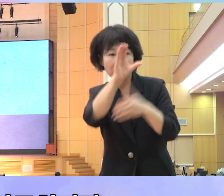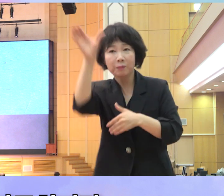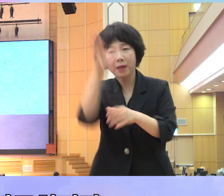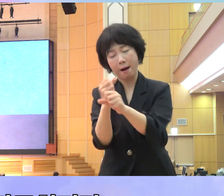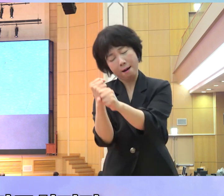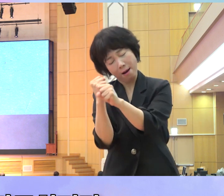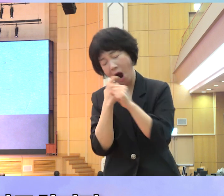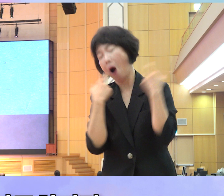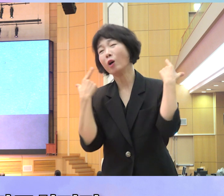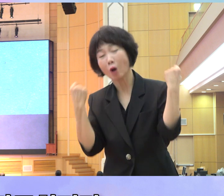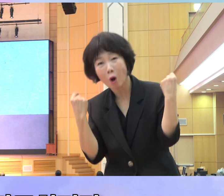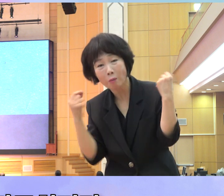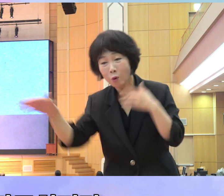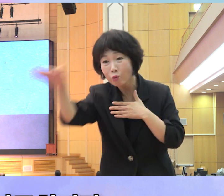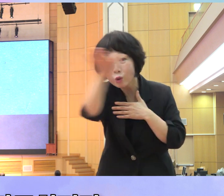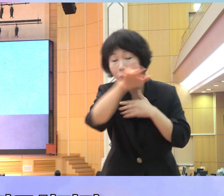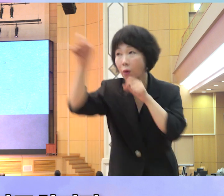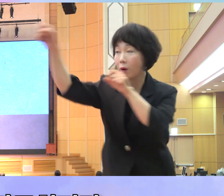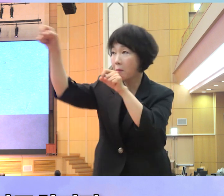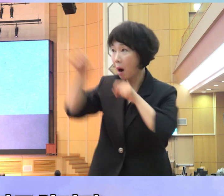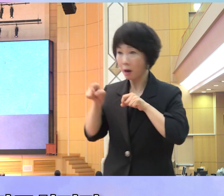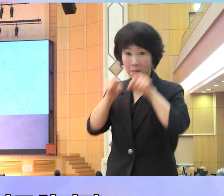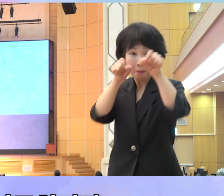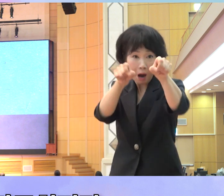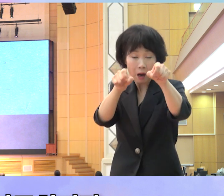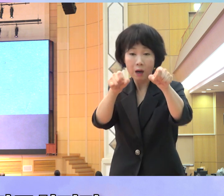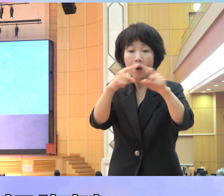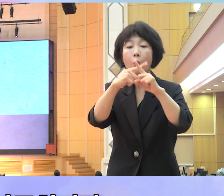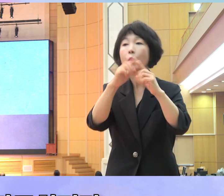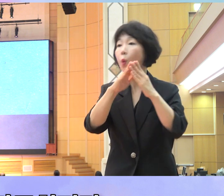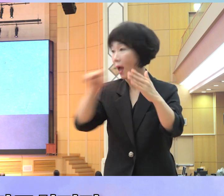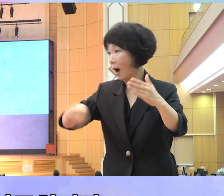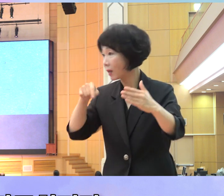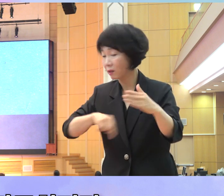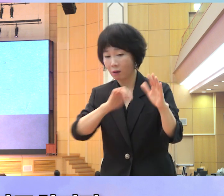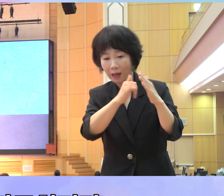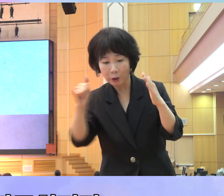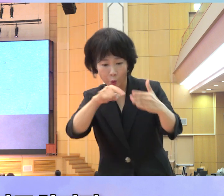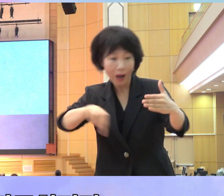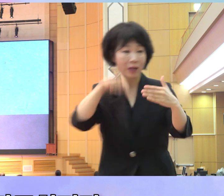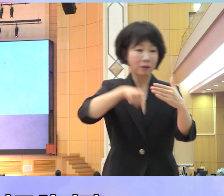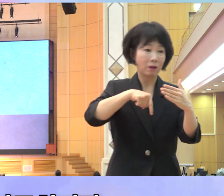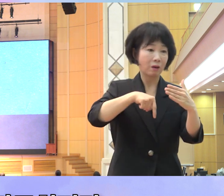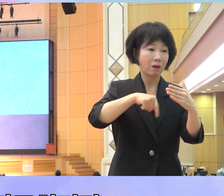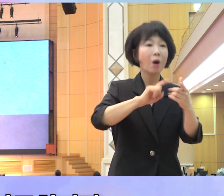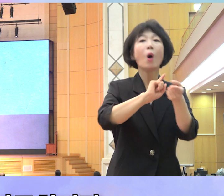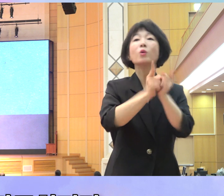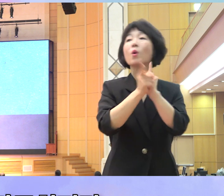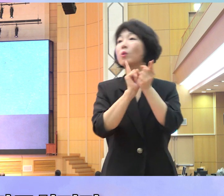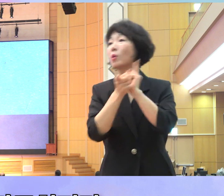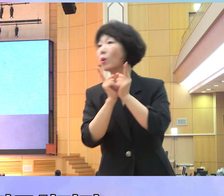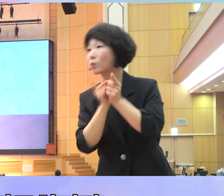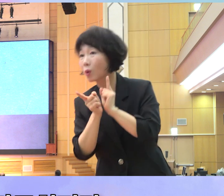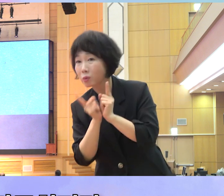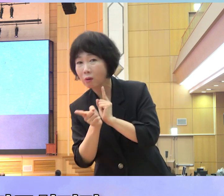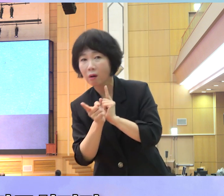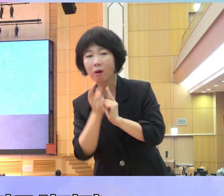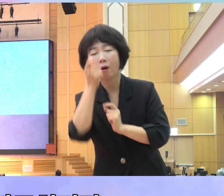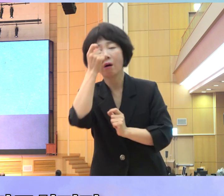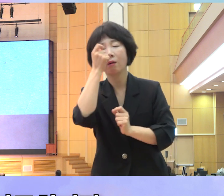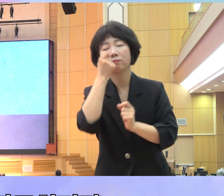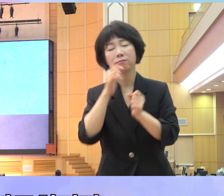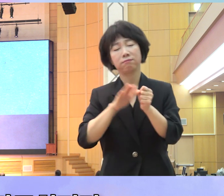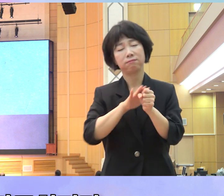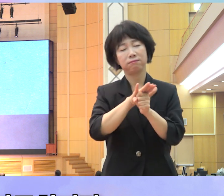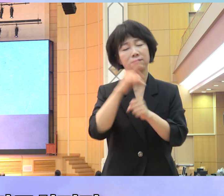십자가를 지셨듯이, 우리도 이 교회 안에서, 가정에서, 성도들 간에 서로